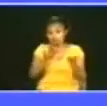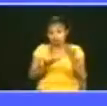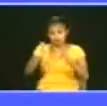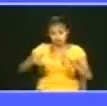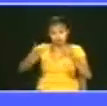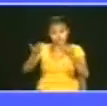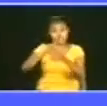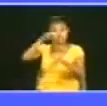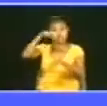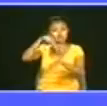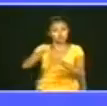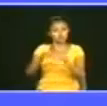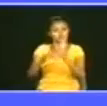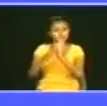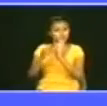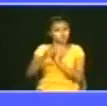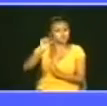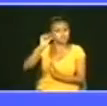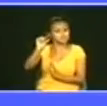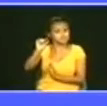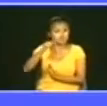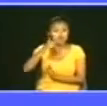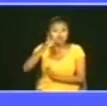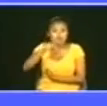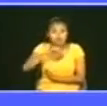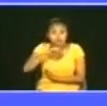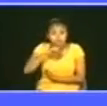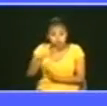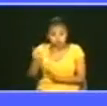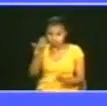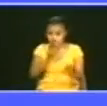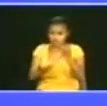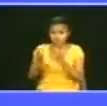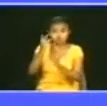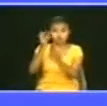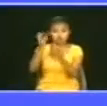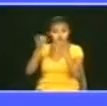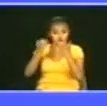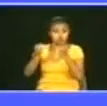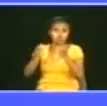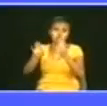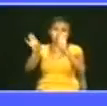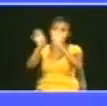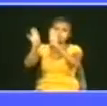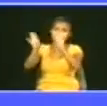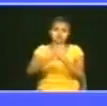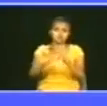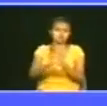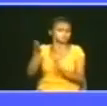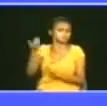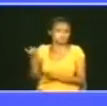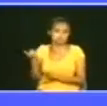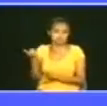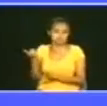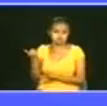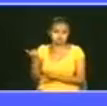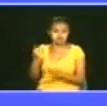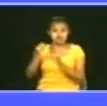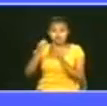የህብረተሰብ አገልግሎት መስጫ ተቋማት ቁጥራቸው ጥቂት ለማይባሉ የአገልግሎቱ ፈላጊዎች በሮቻቸው ዝግ